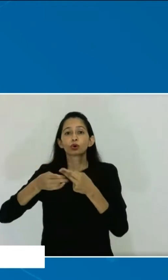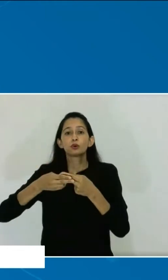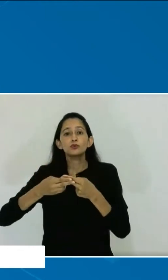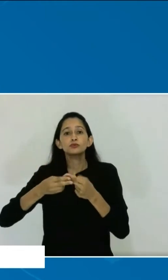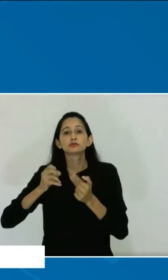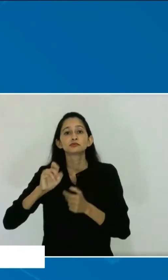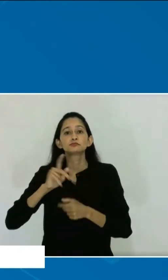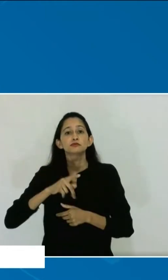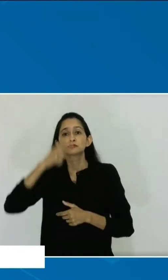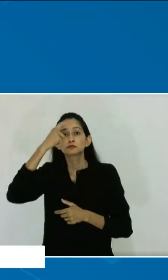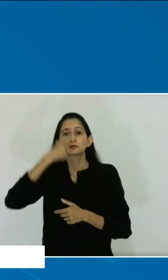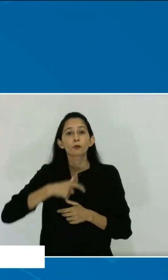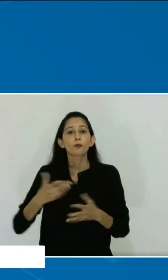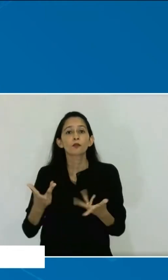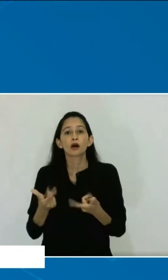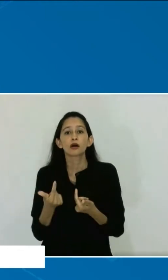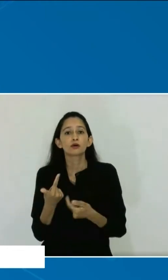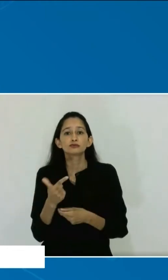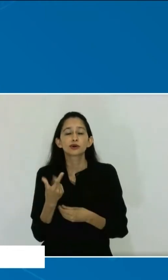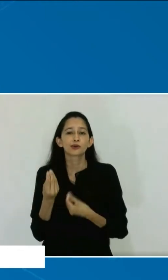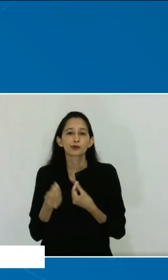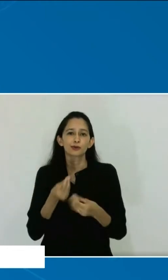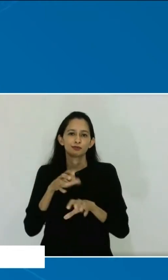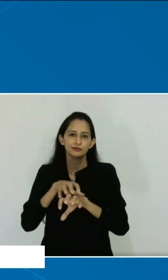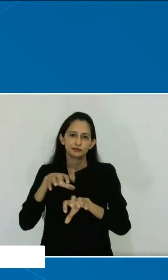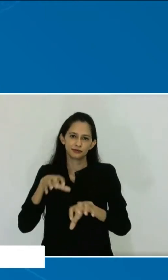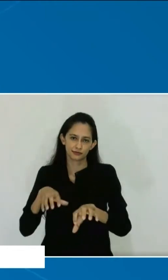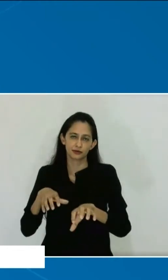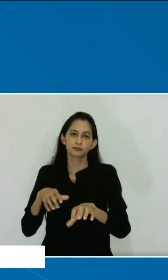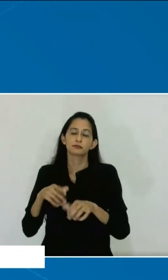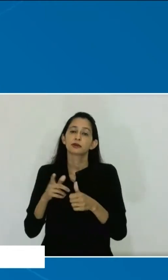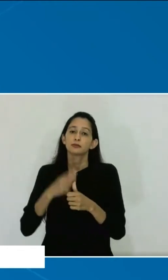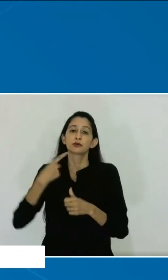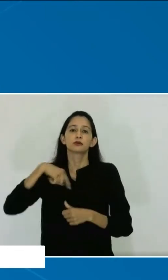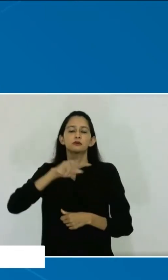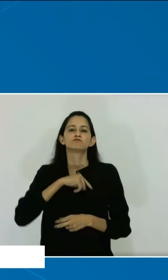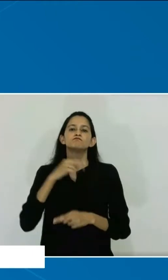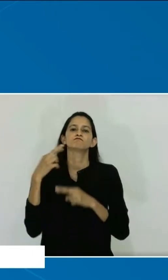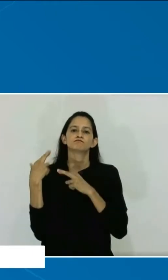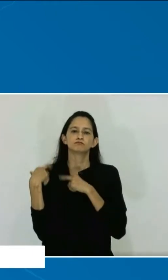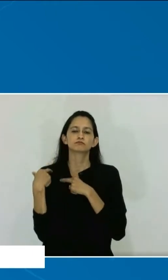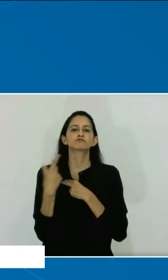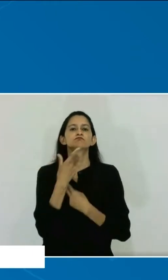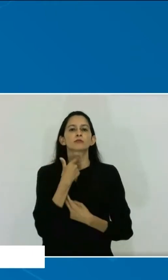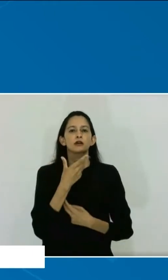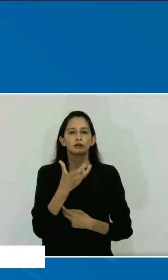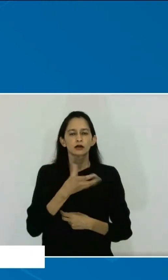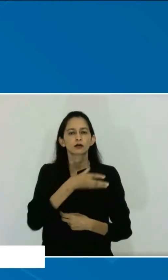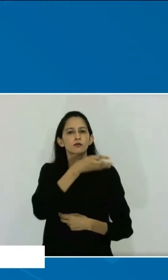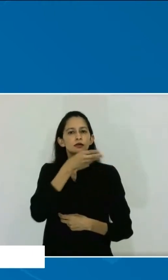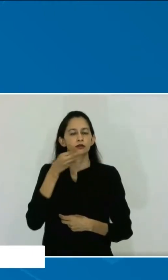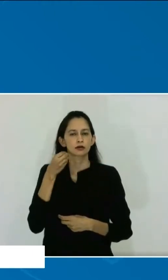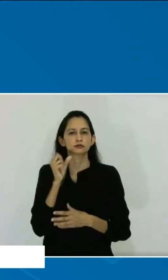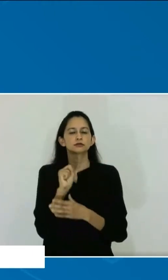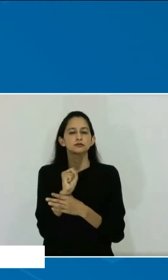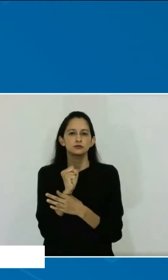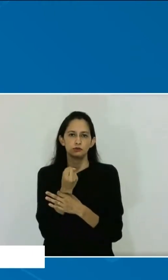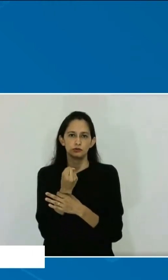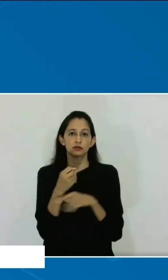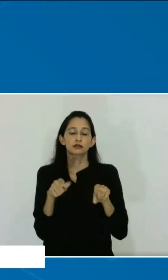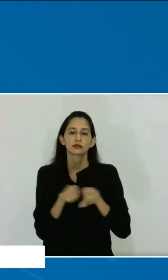para fazer com qualidade, né? Nosso compromisso é com a qualidade, com a segurança, né? E com a isonomia